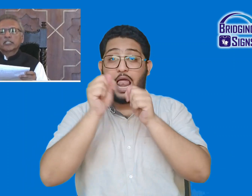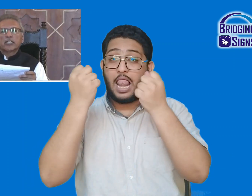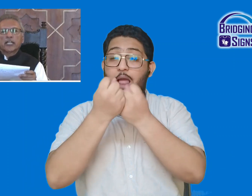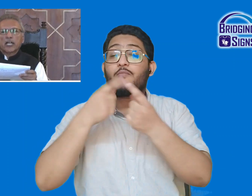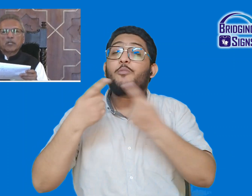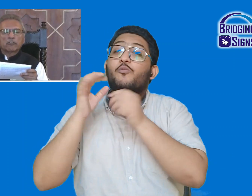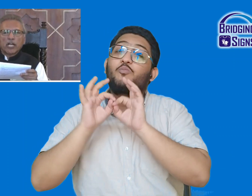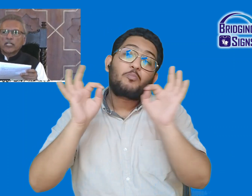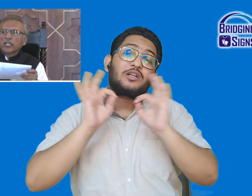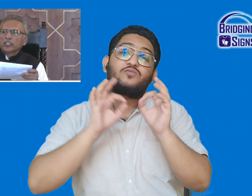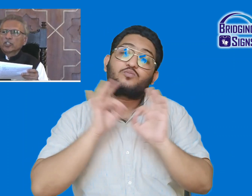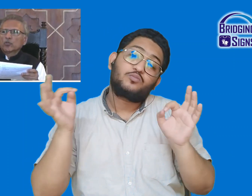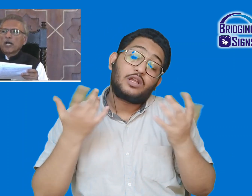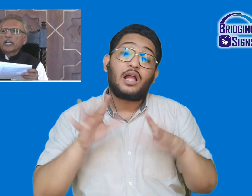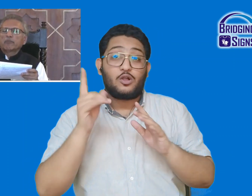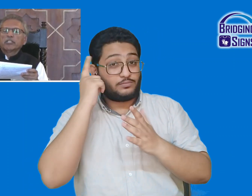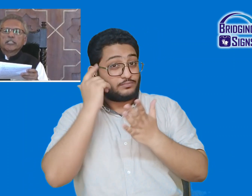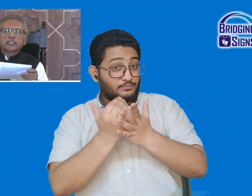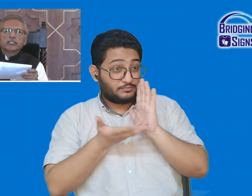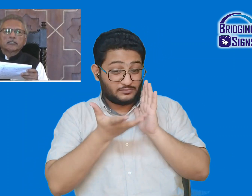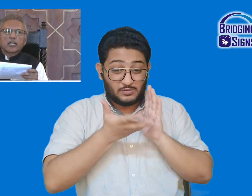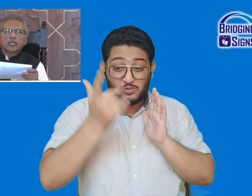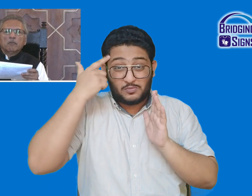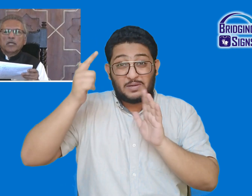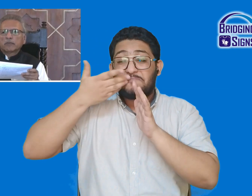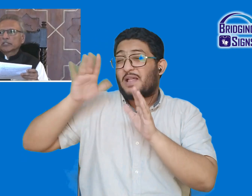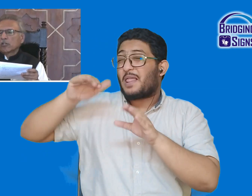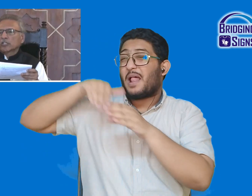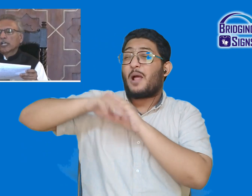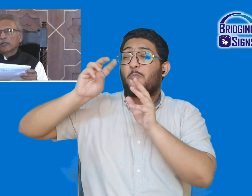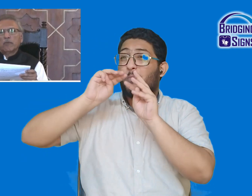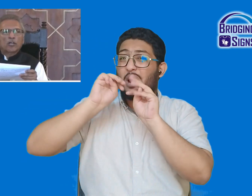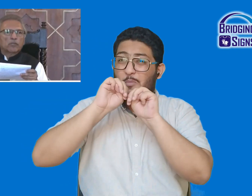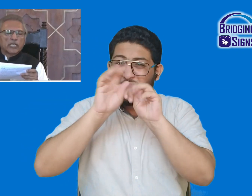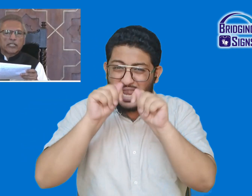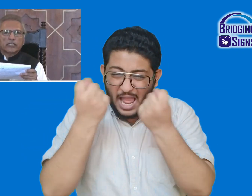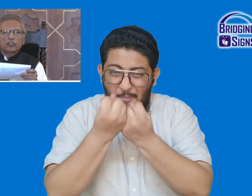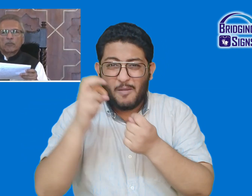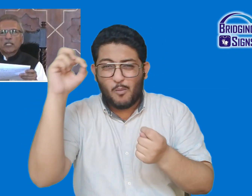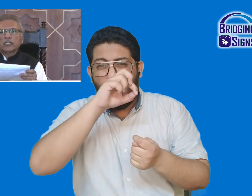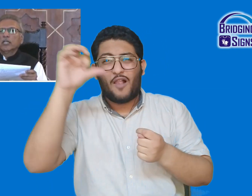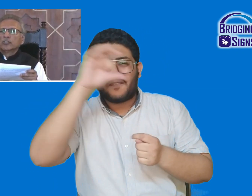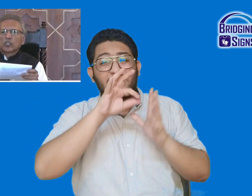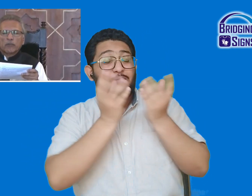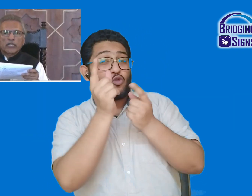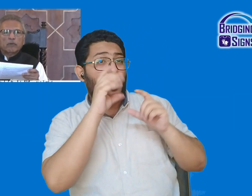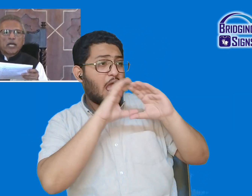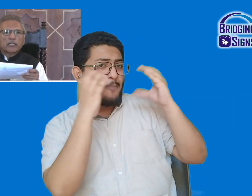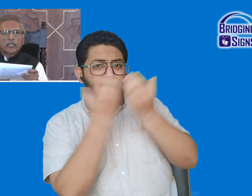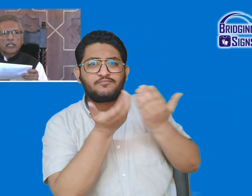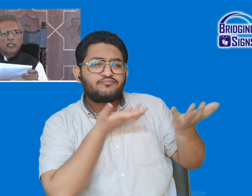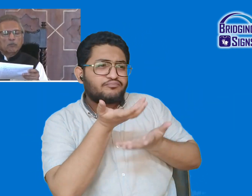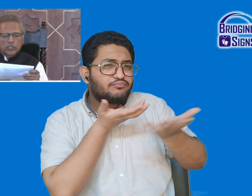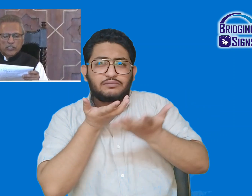کی تشکیل دینے کا مشورہ ہے. یہ صوبائی ایڈمنسٹریشن کے ساتھ میں سمجھتا ہوں کہ ائمہ اور مشائخ کی علماء کی جو کمیٹی